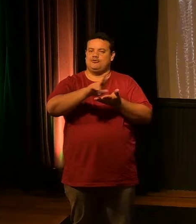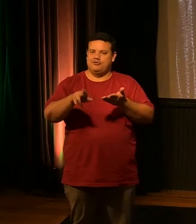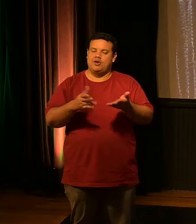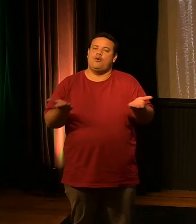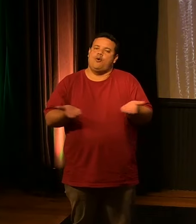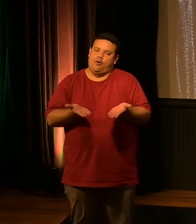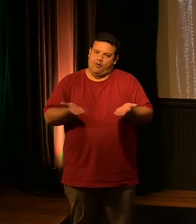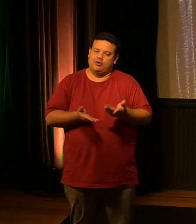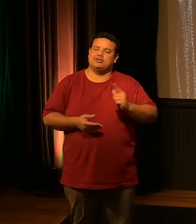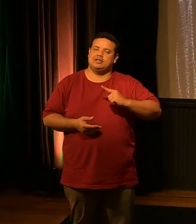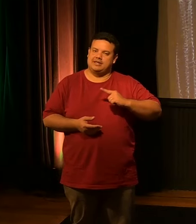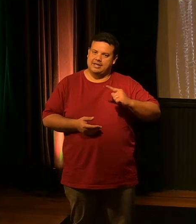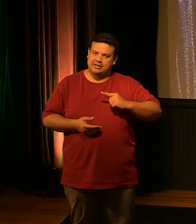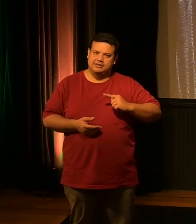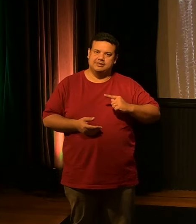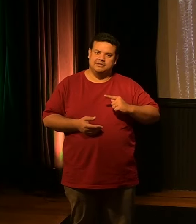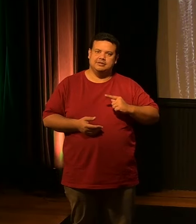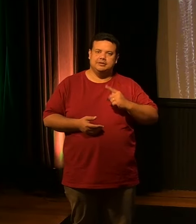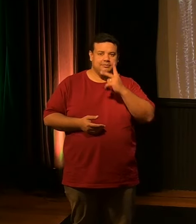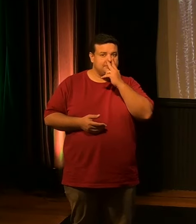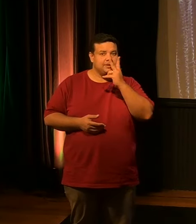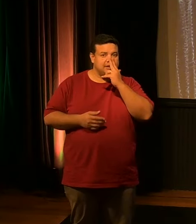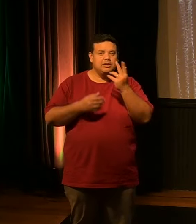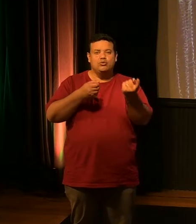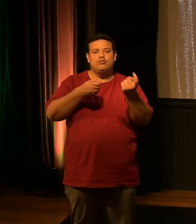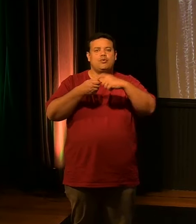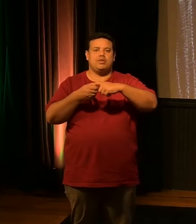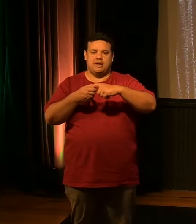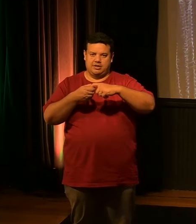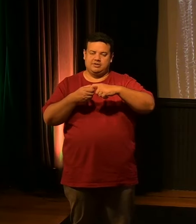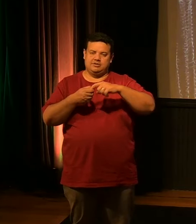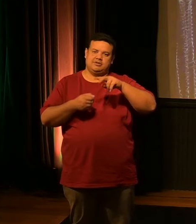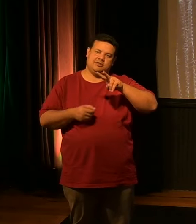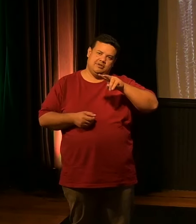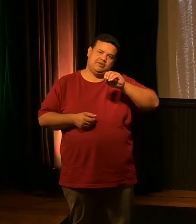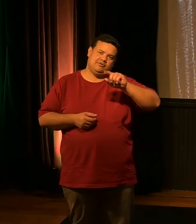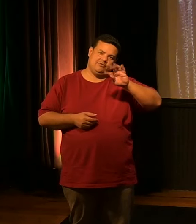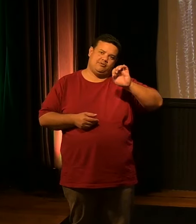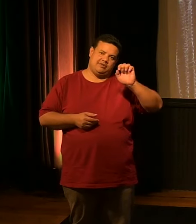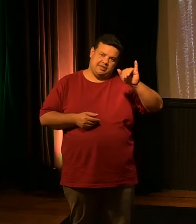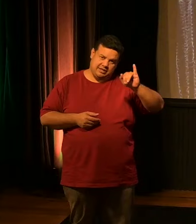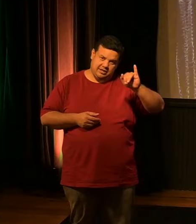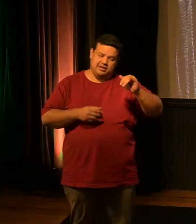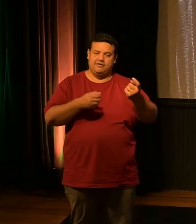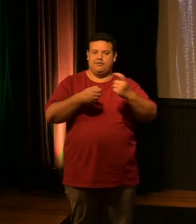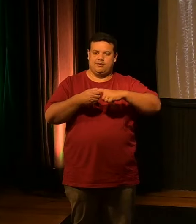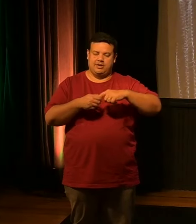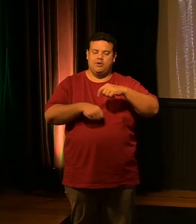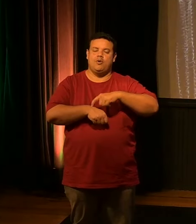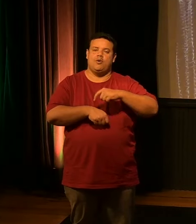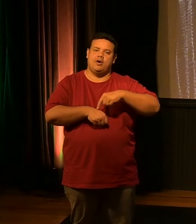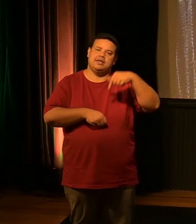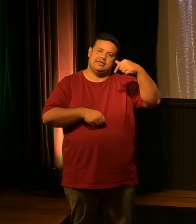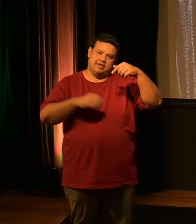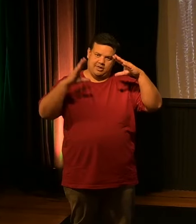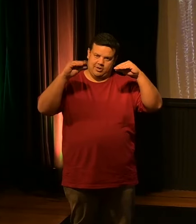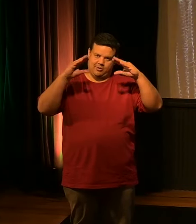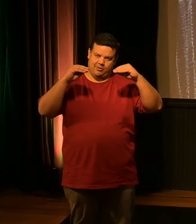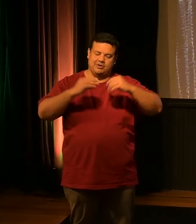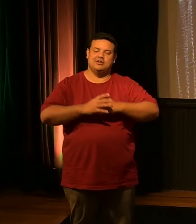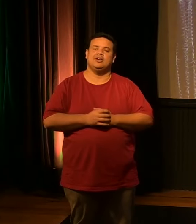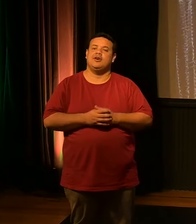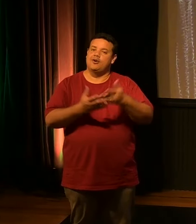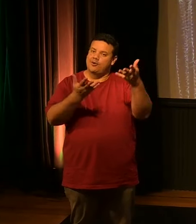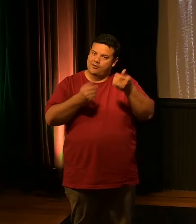inclusive, que é do Voltei, se eu não me engano. Isso, do Voltei, às 7 horas. Convido vocês entusiasmadamente